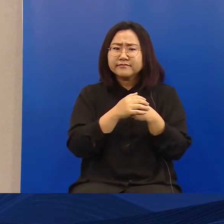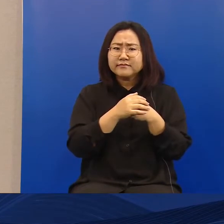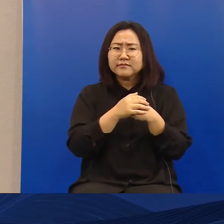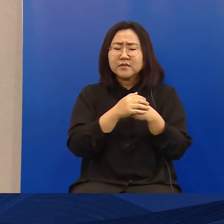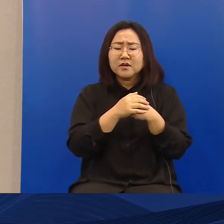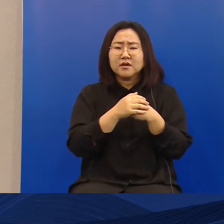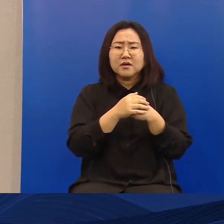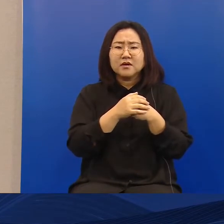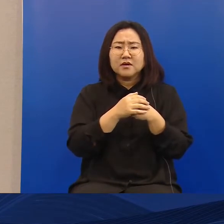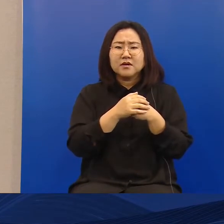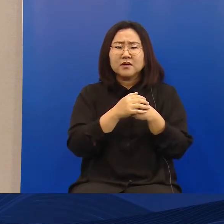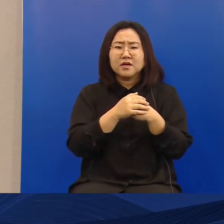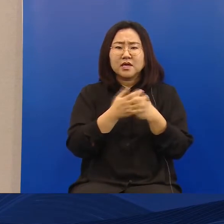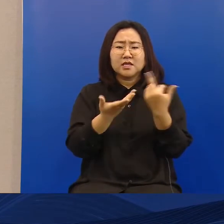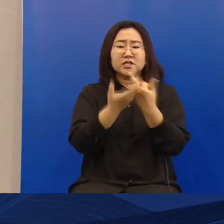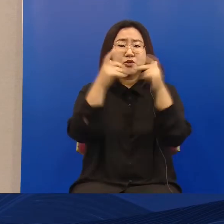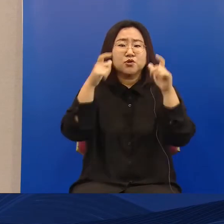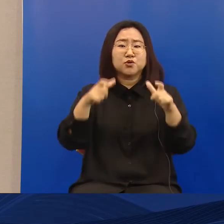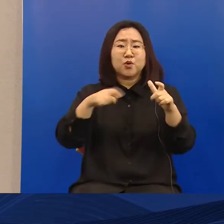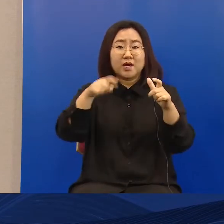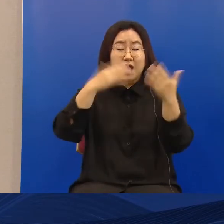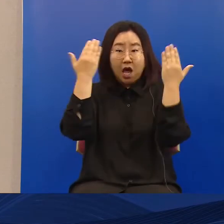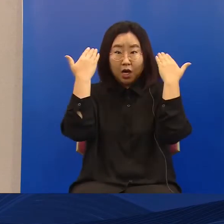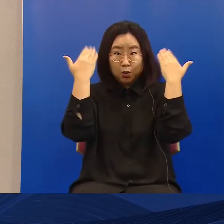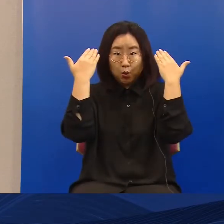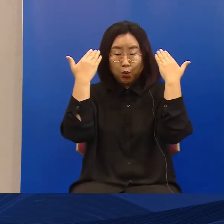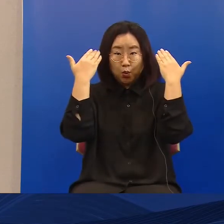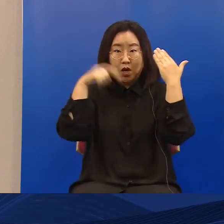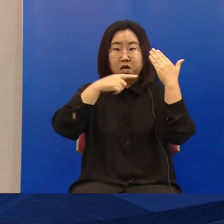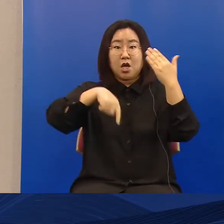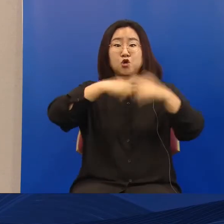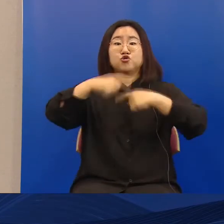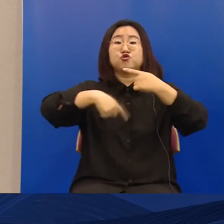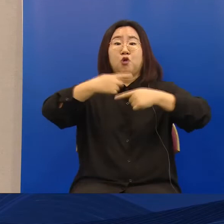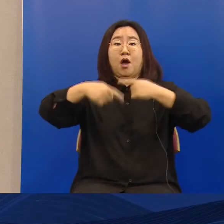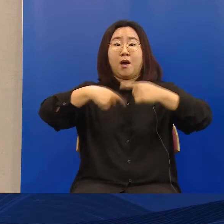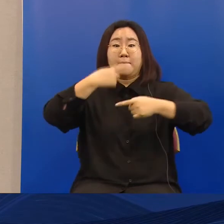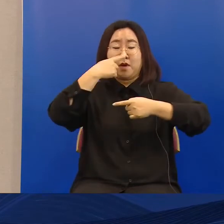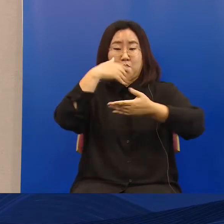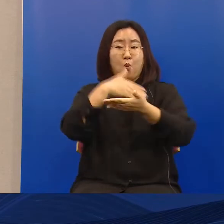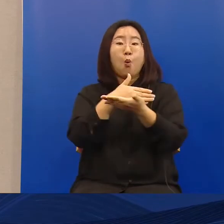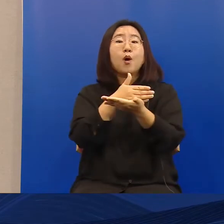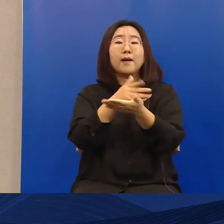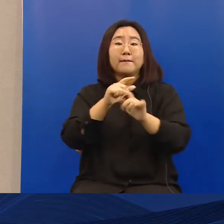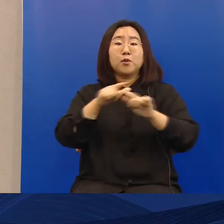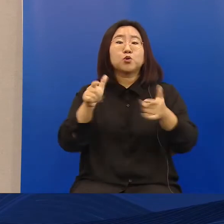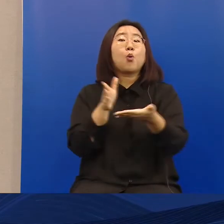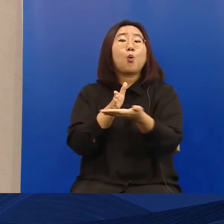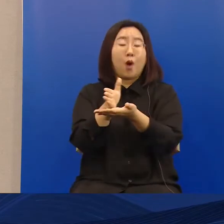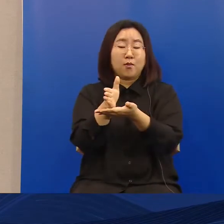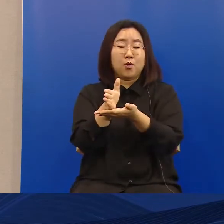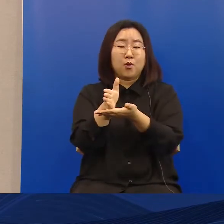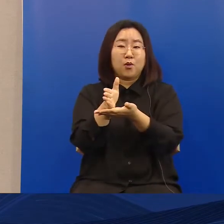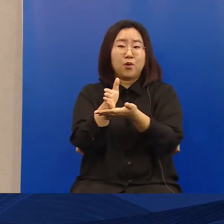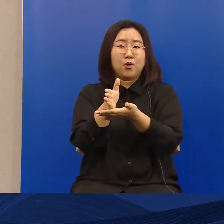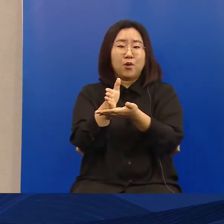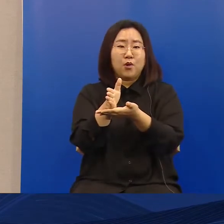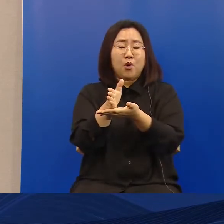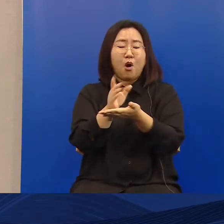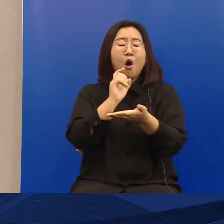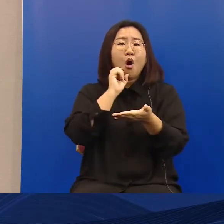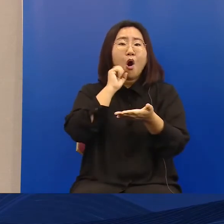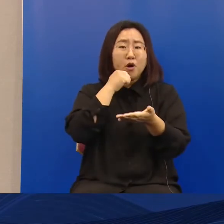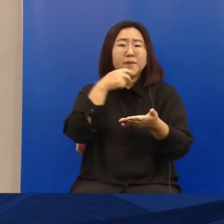머리를 맞대서 제주도 내에 있는 학교에 수어를 배울 수 있는 일반 과목으로 교육을